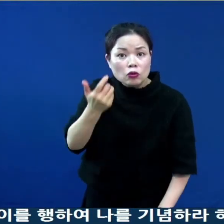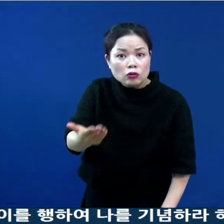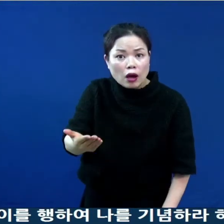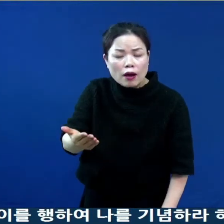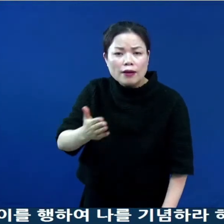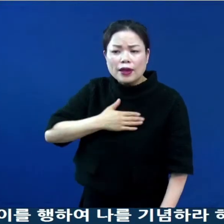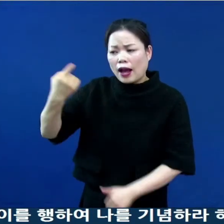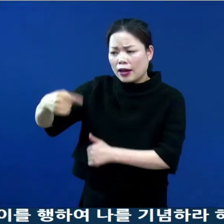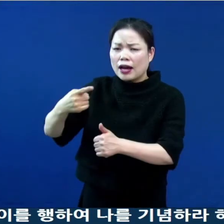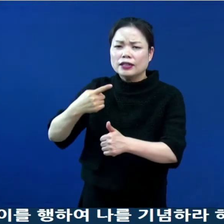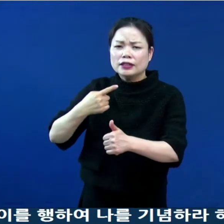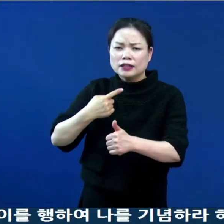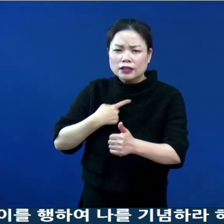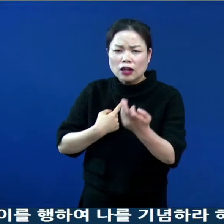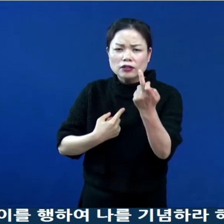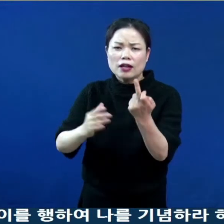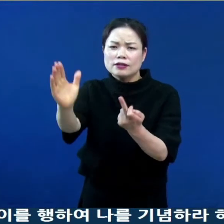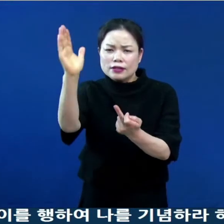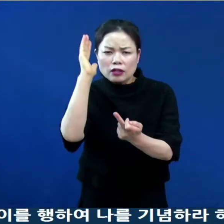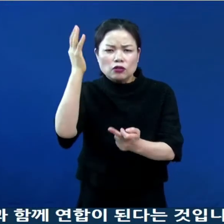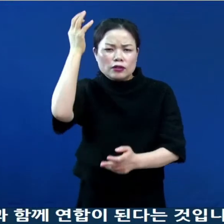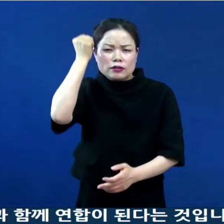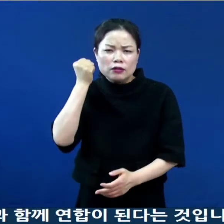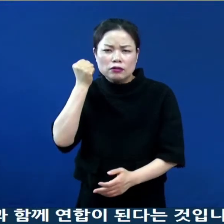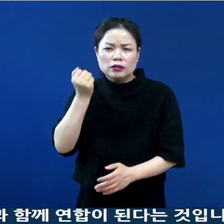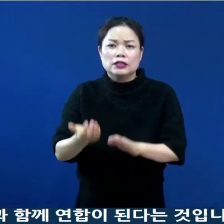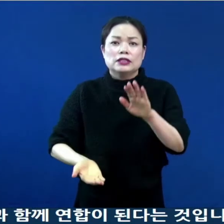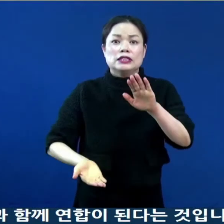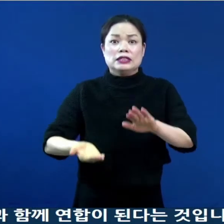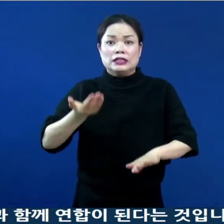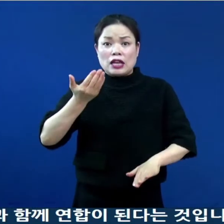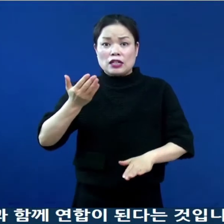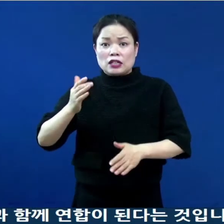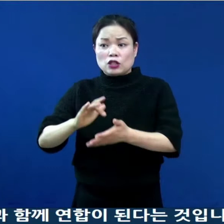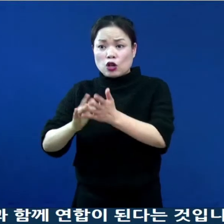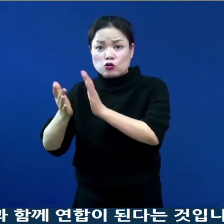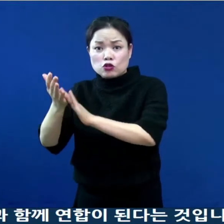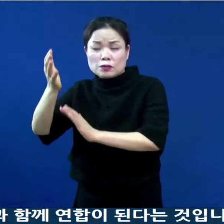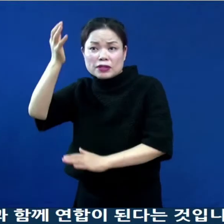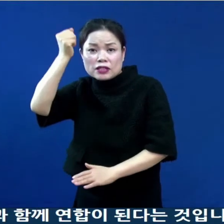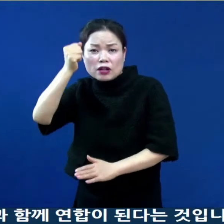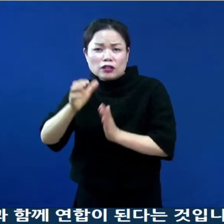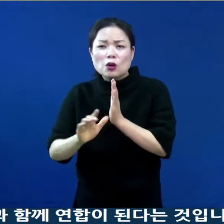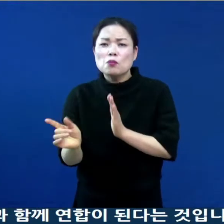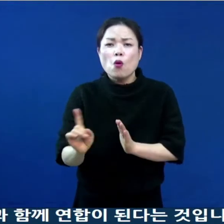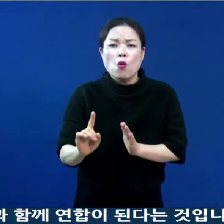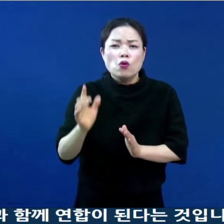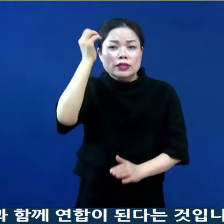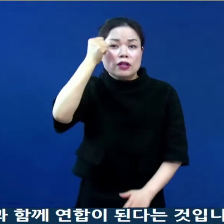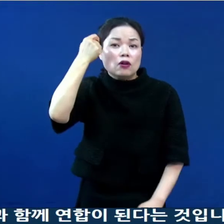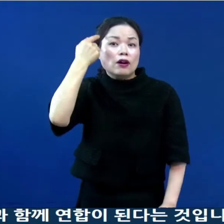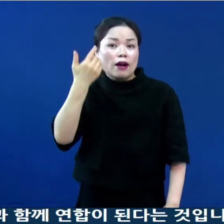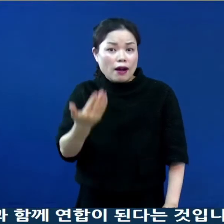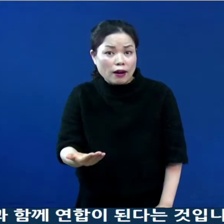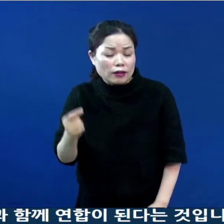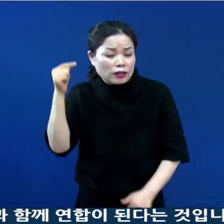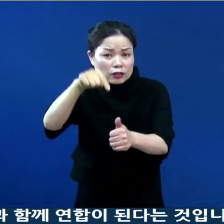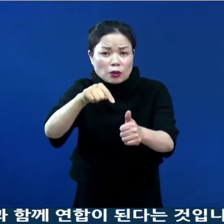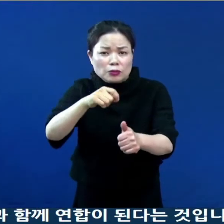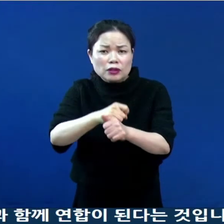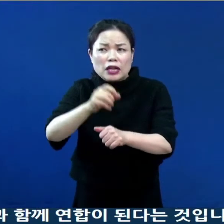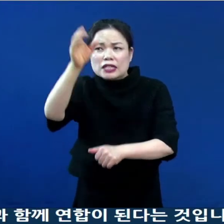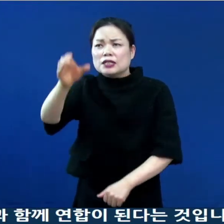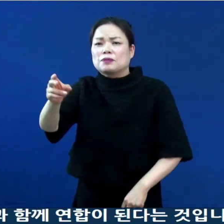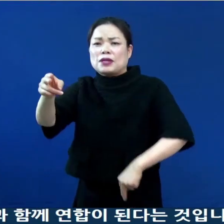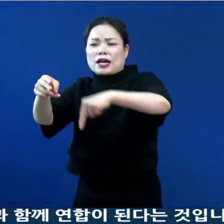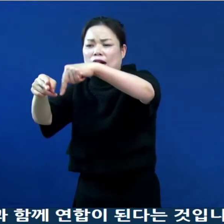내가 가르쳤던 산상설교를 기억하라. 그 이상이에요. 예수님은 예수님을 기억할 때 뭐를 기억하라 그러냐면 십자가에